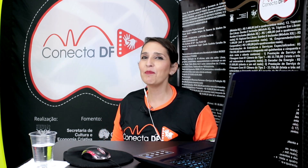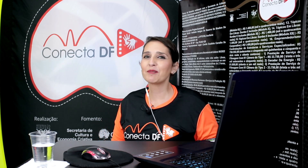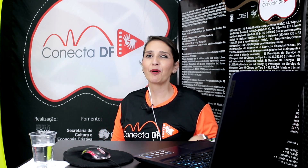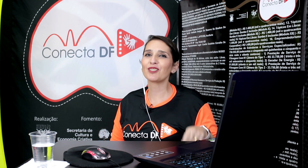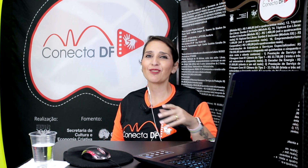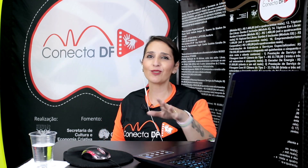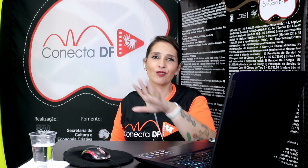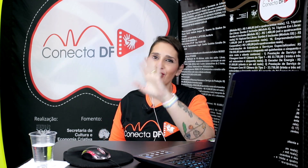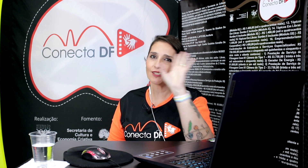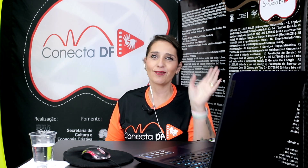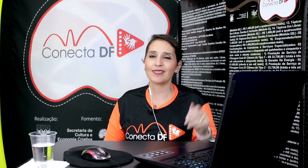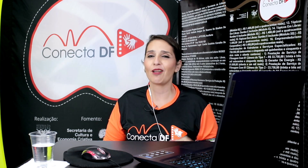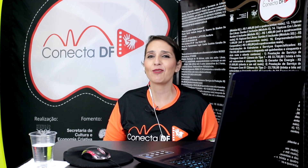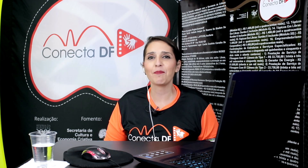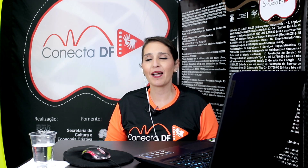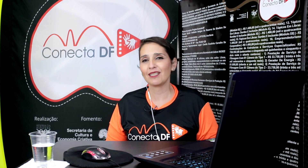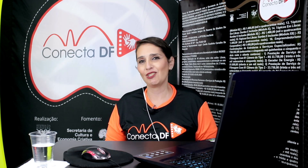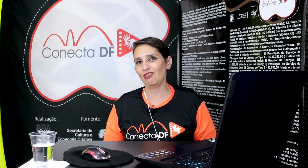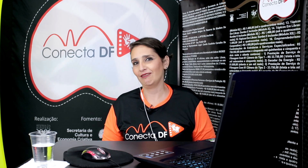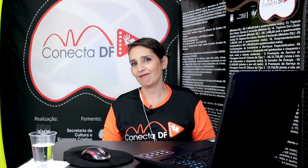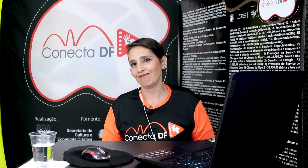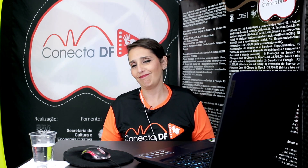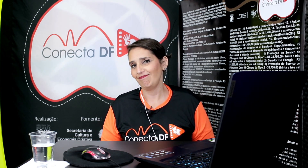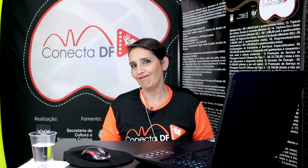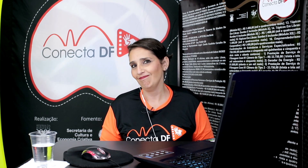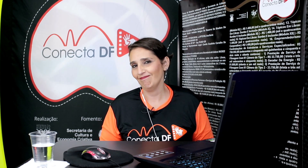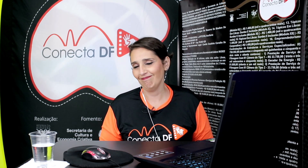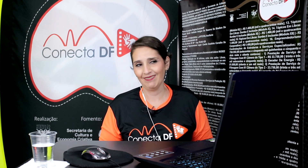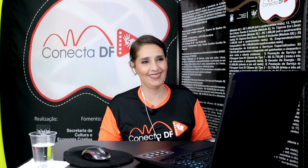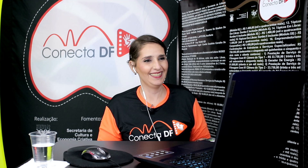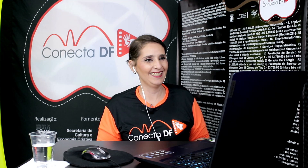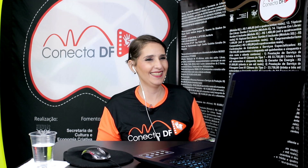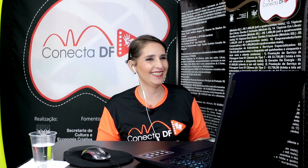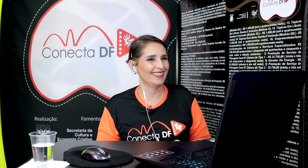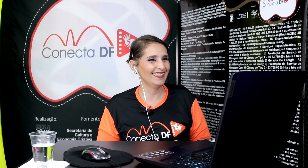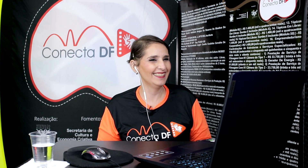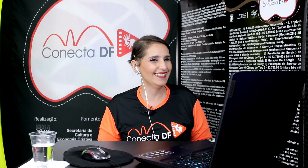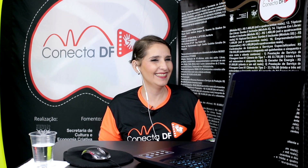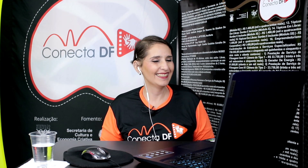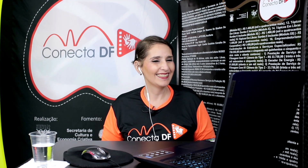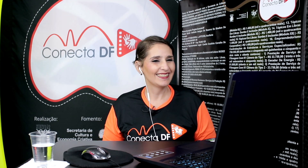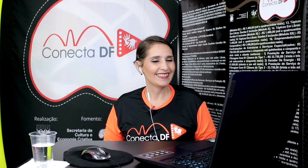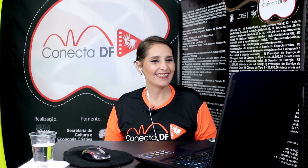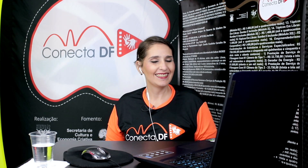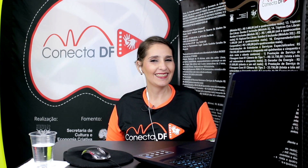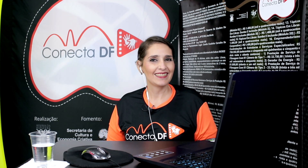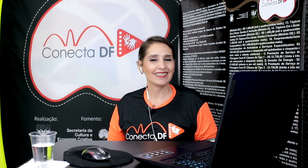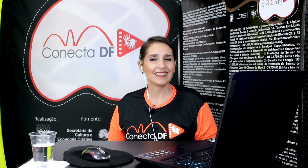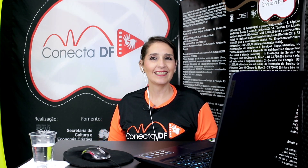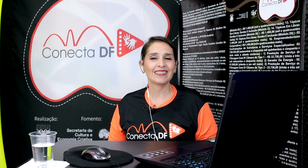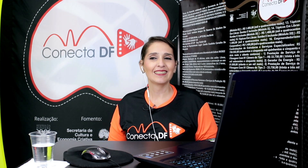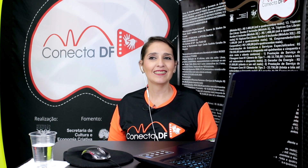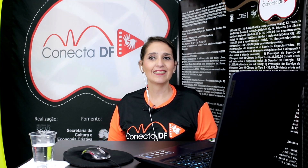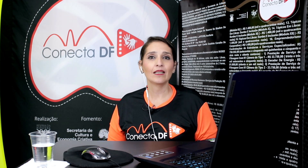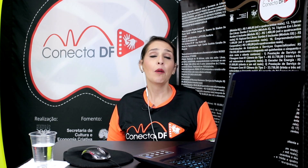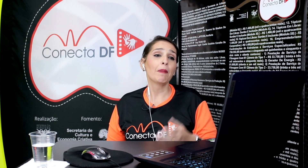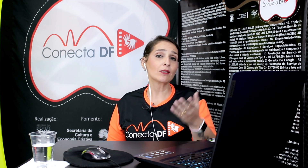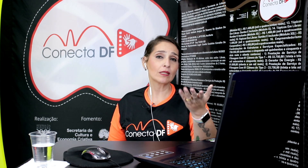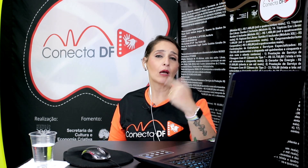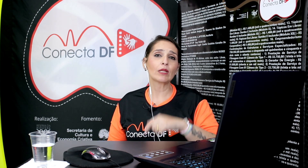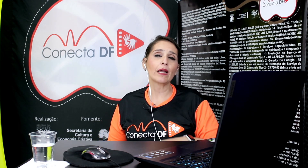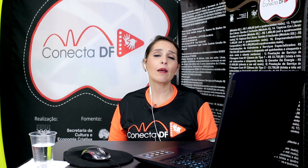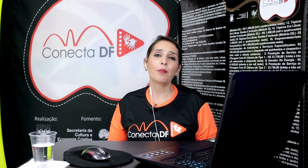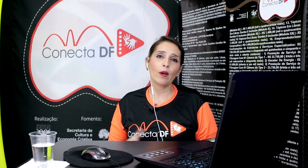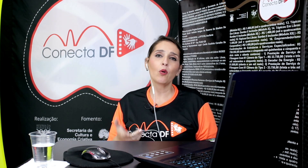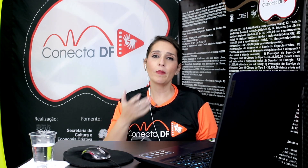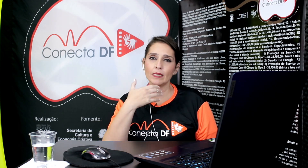Quando o Bob Esponja surgiu, já tinha sinal de abacaxi. E um sinal para maçã podia ser Apple. Mas o